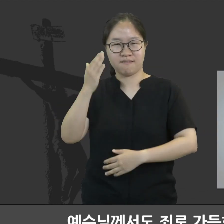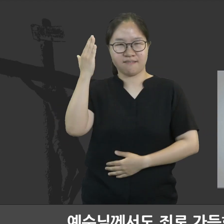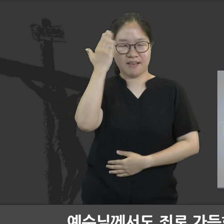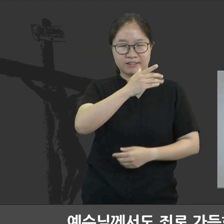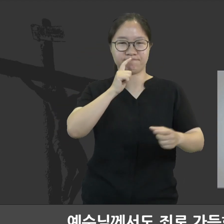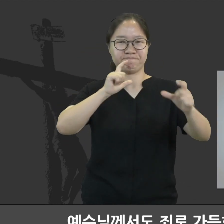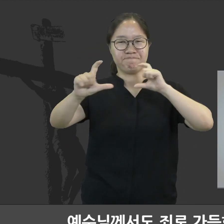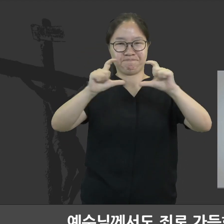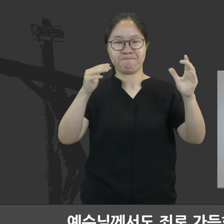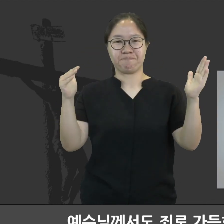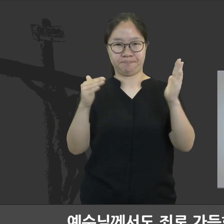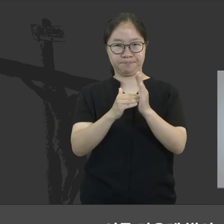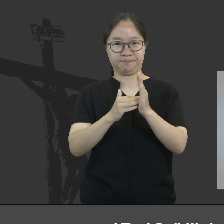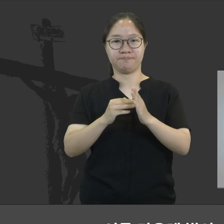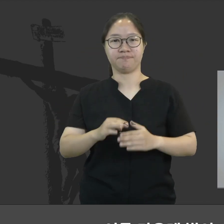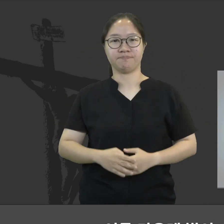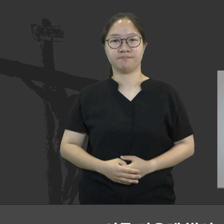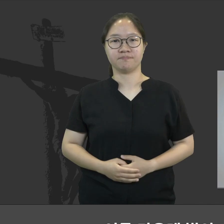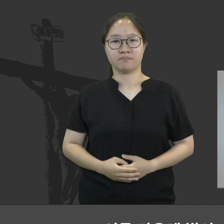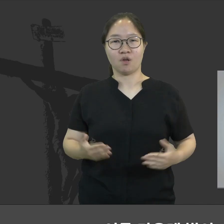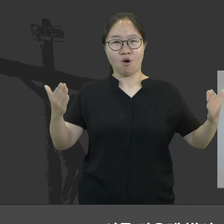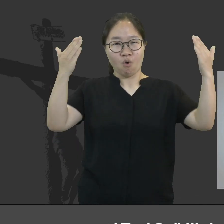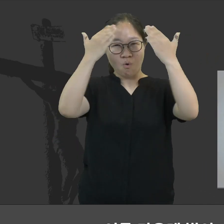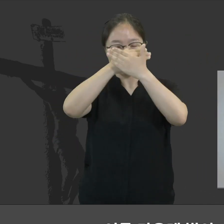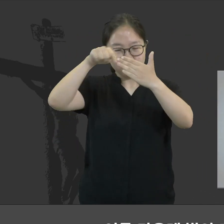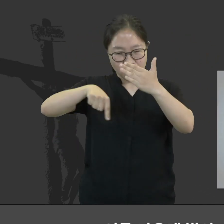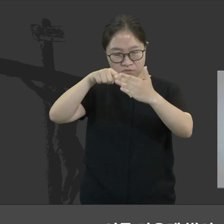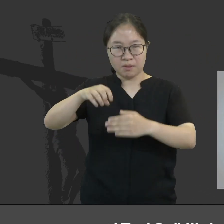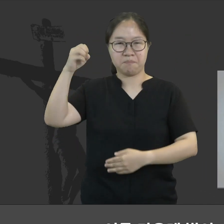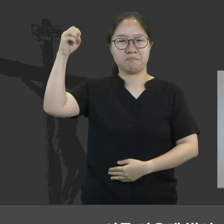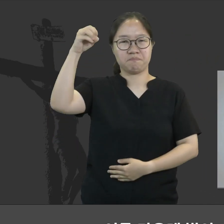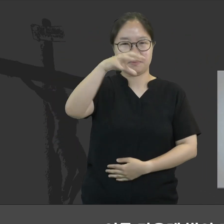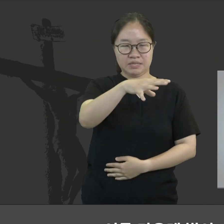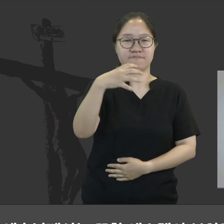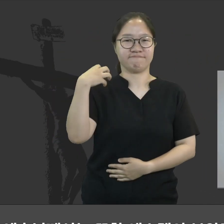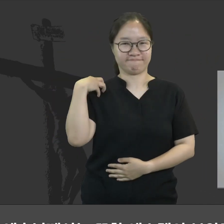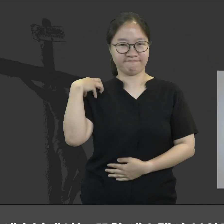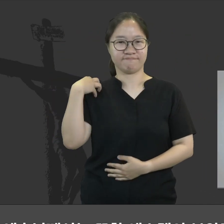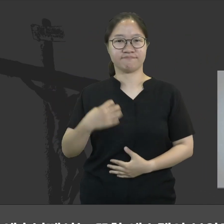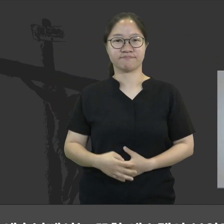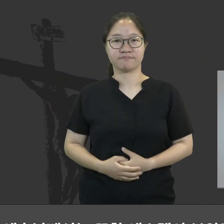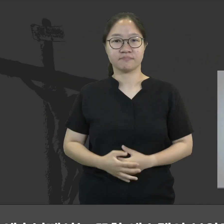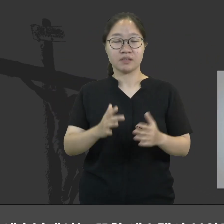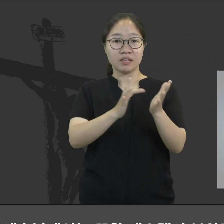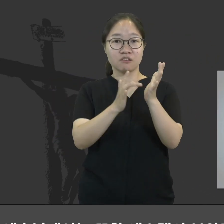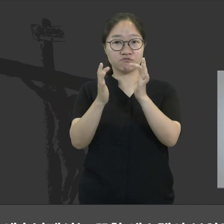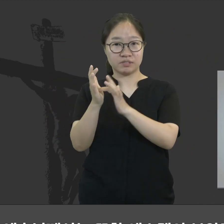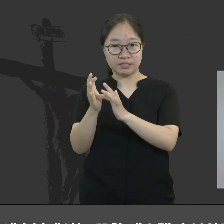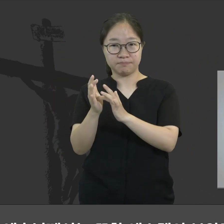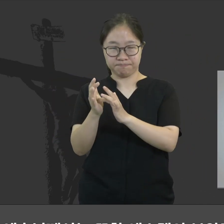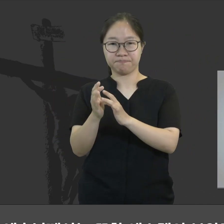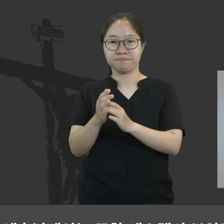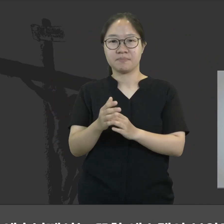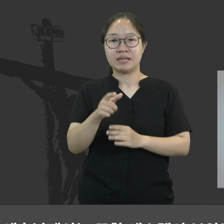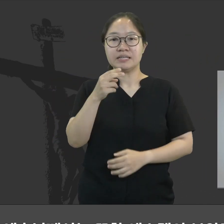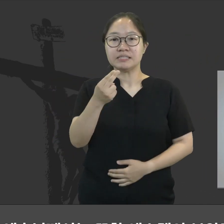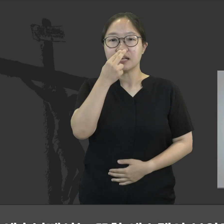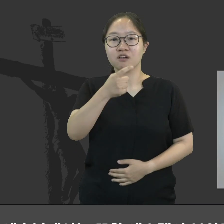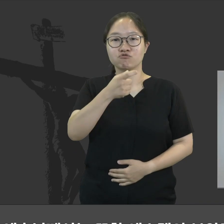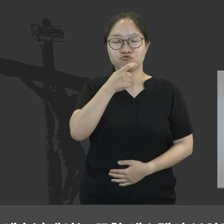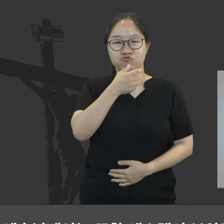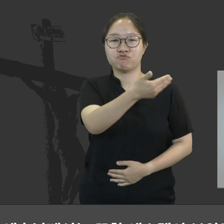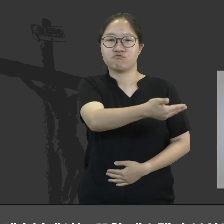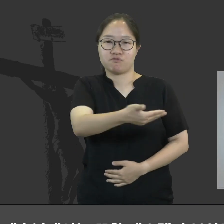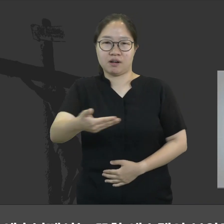정결함을 전파하셨습니다. 어둠 가운데 빛이 되신 것이지요. 예수님께서는 또한 에스겔이 보았던